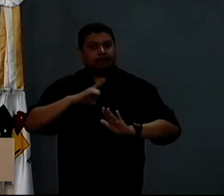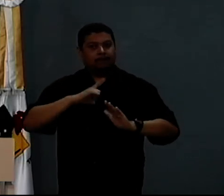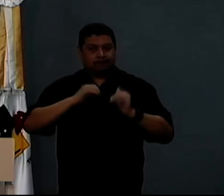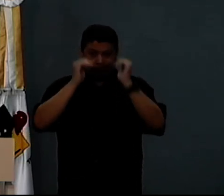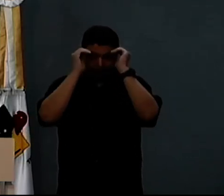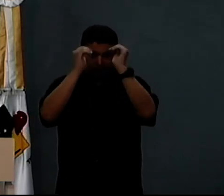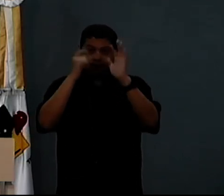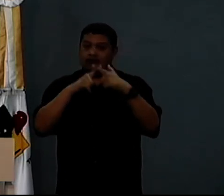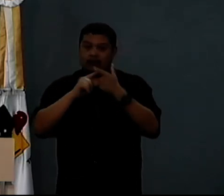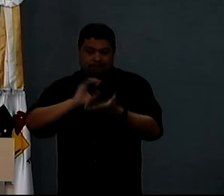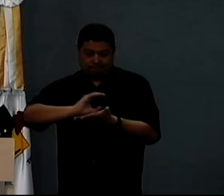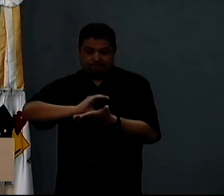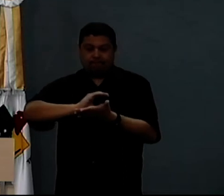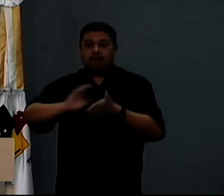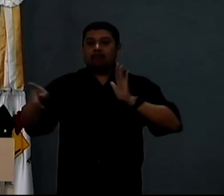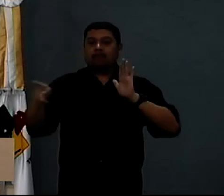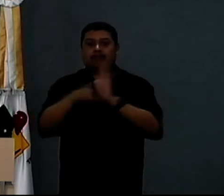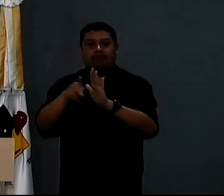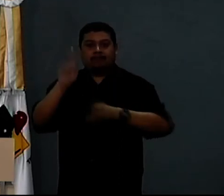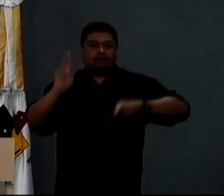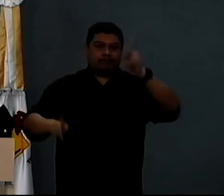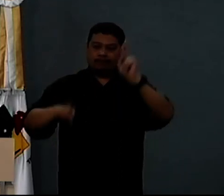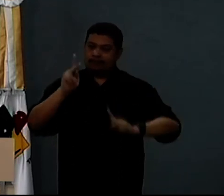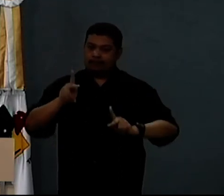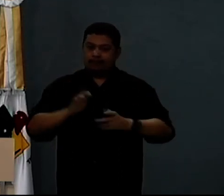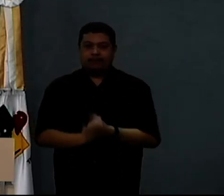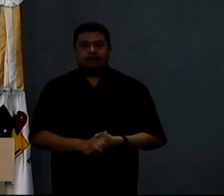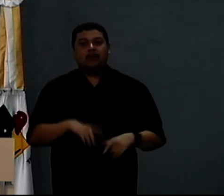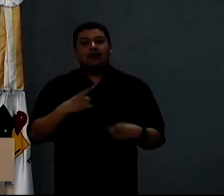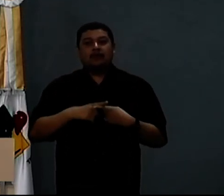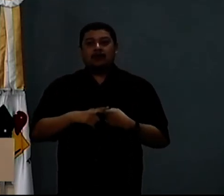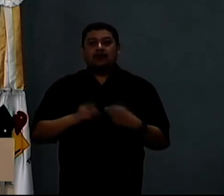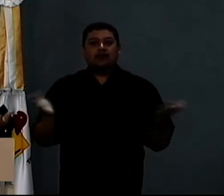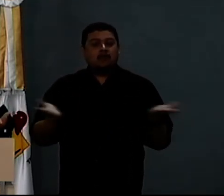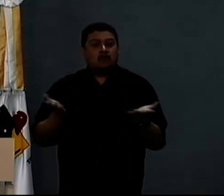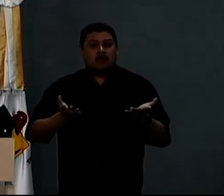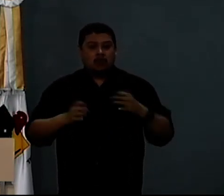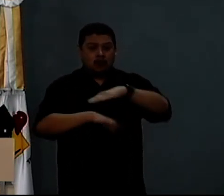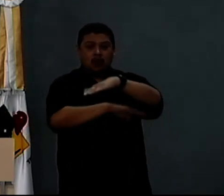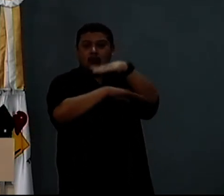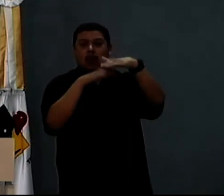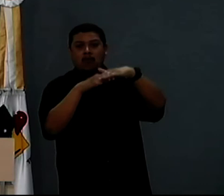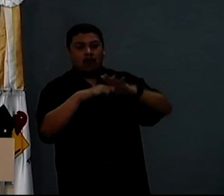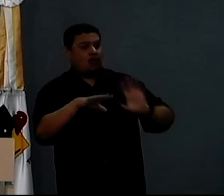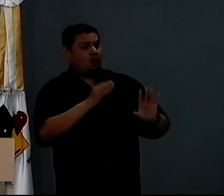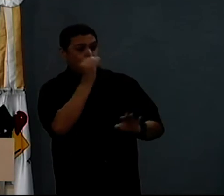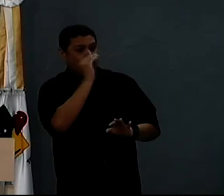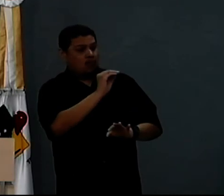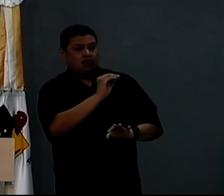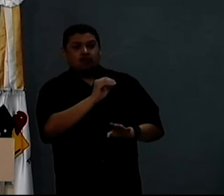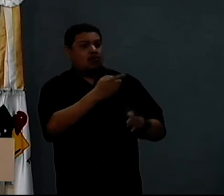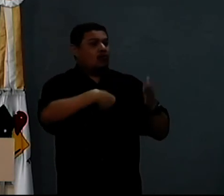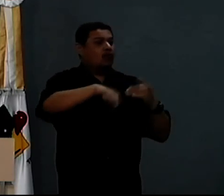do dinheiro do povo, porque esse é o dinheiro do povo que está sendo investido. E aí, simplesmente, aquela ponte está de qualquer maneira, ninguém se fala nada, não está